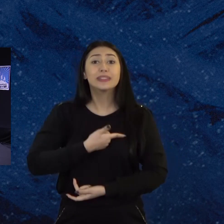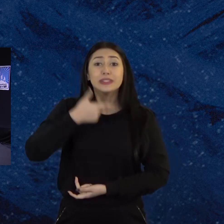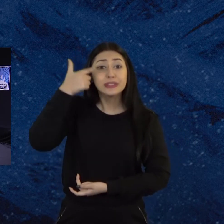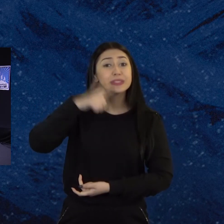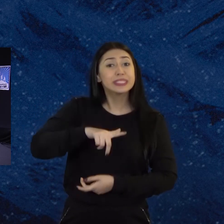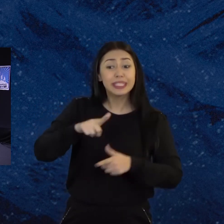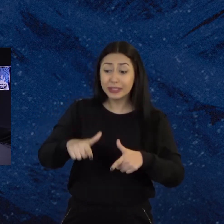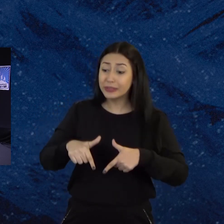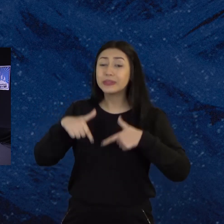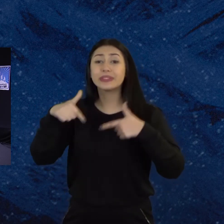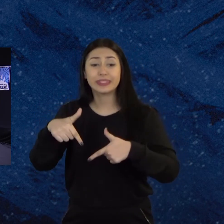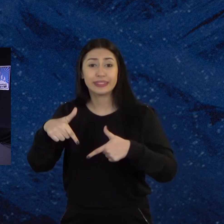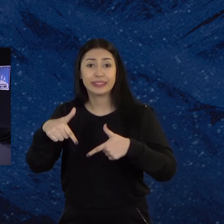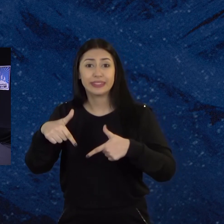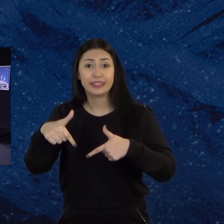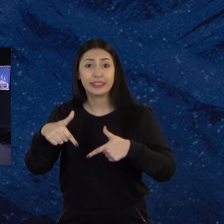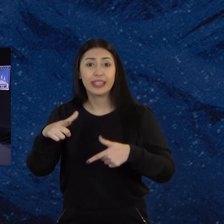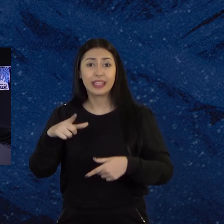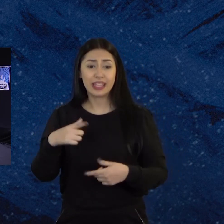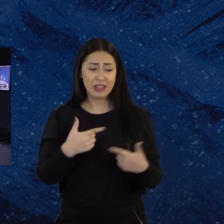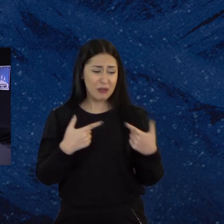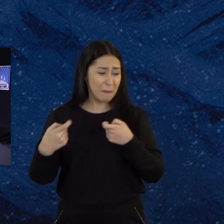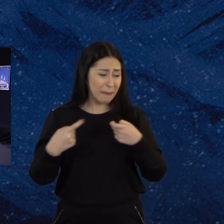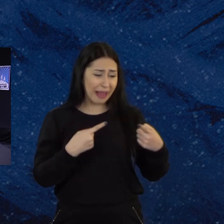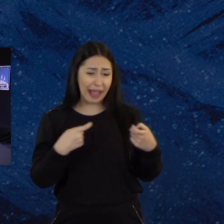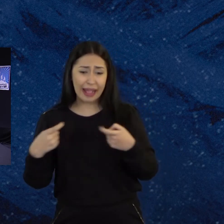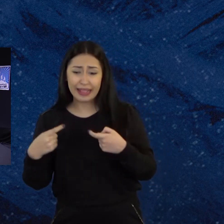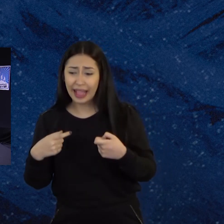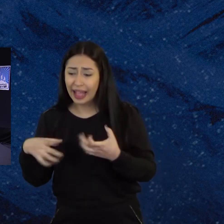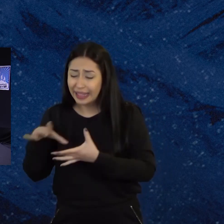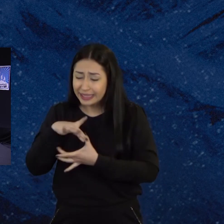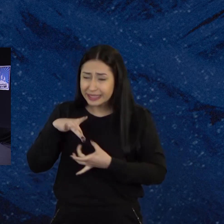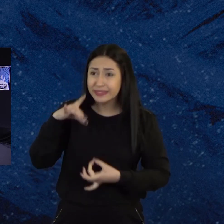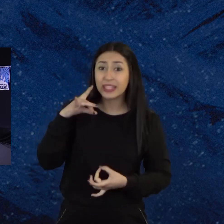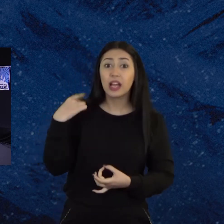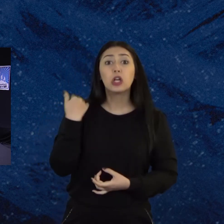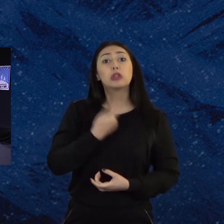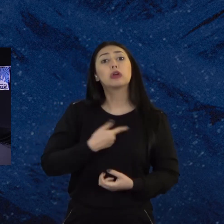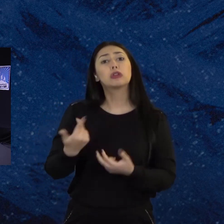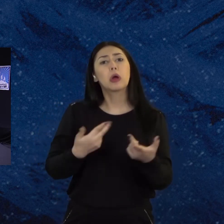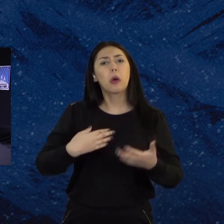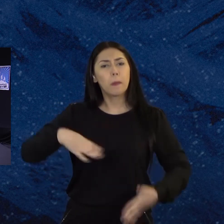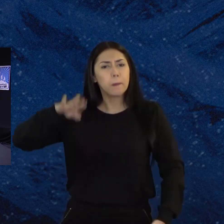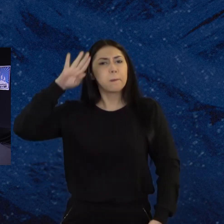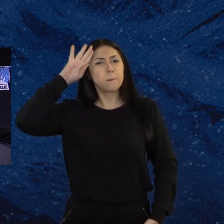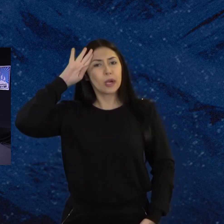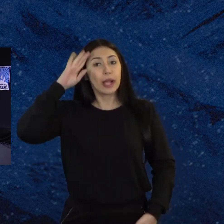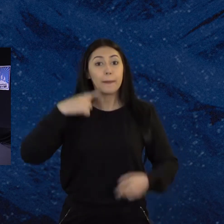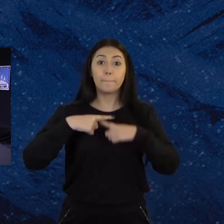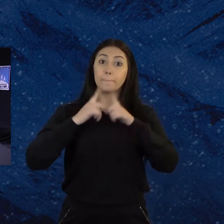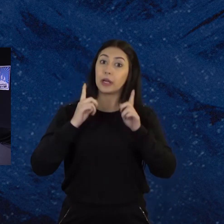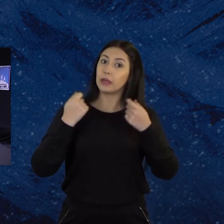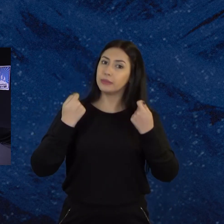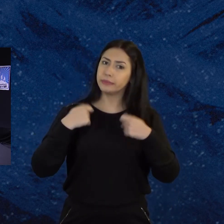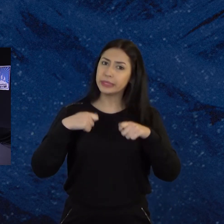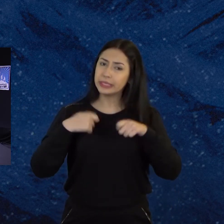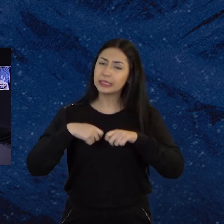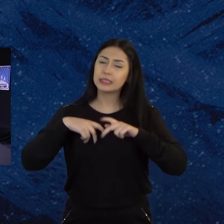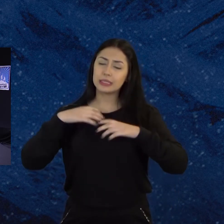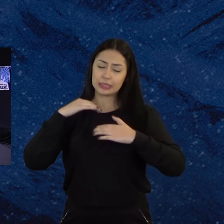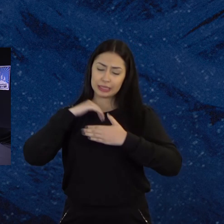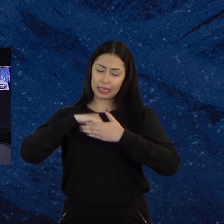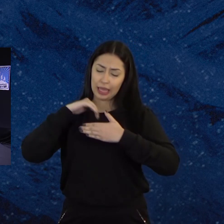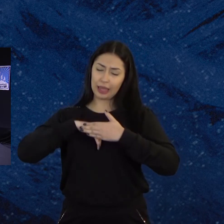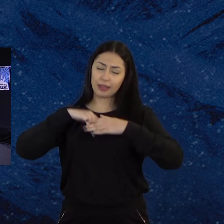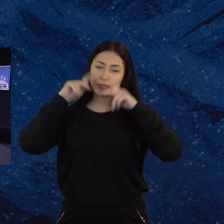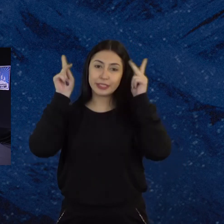espiritual, como nós cantamos. Nós somos um exército para lutar, mas nós precisamos dessa paz no nosso interior.